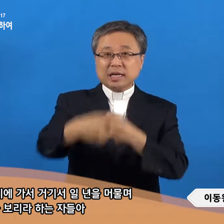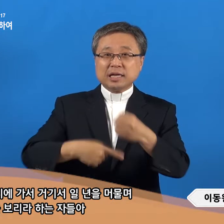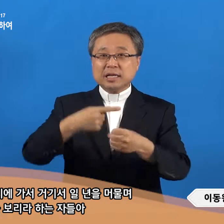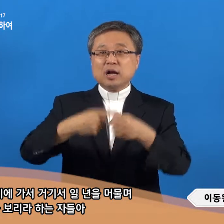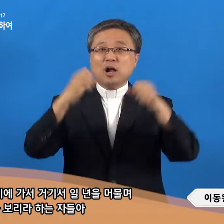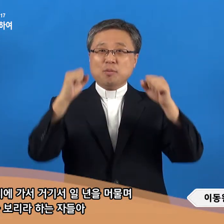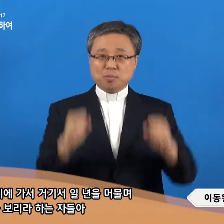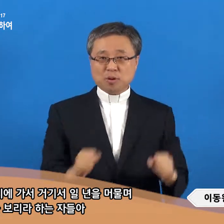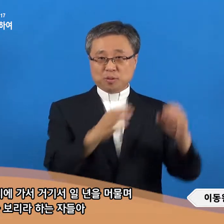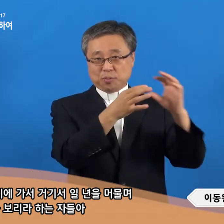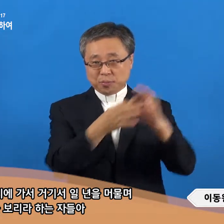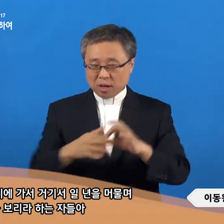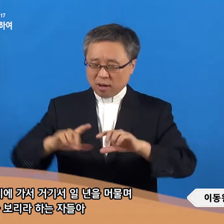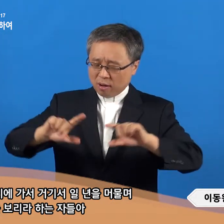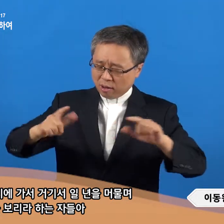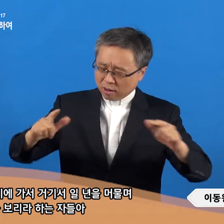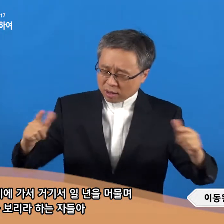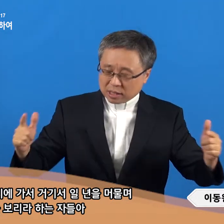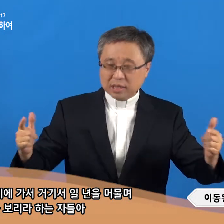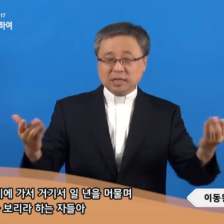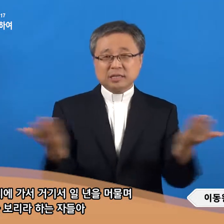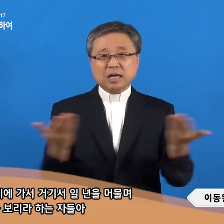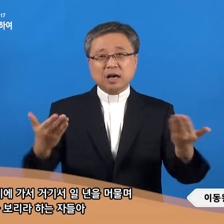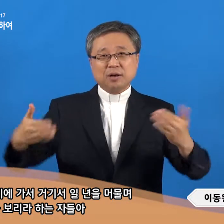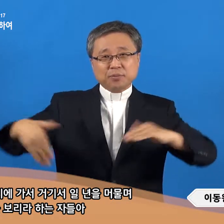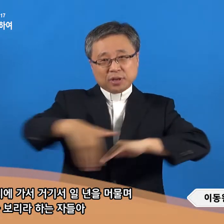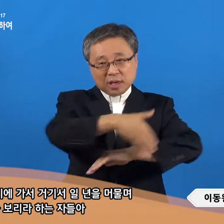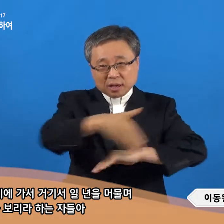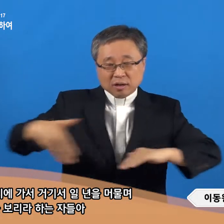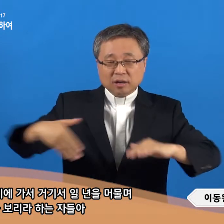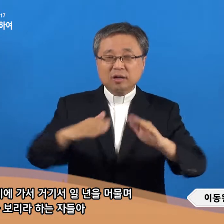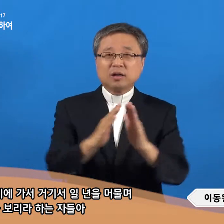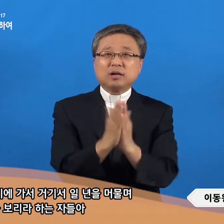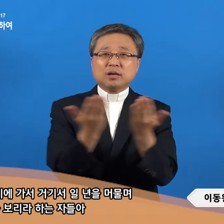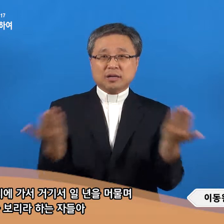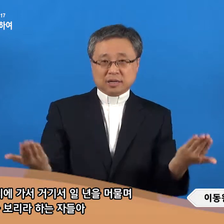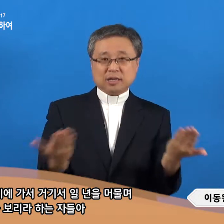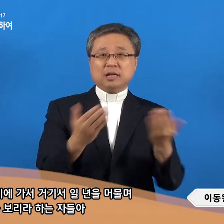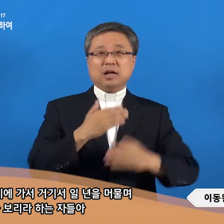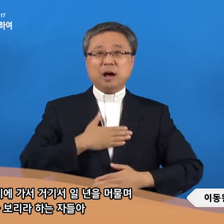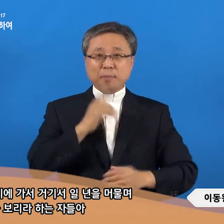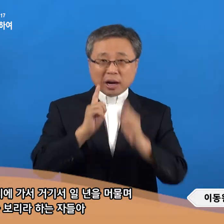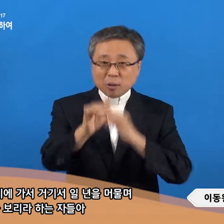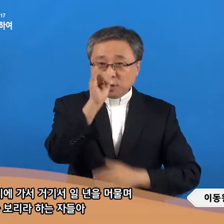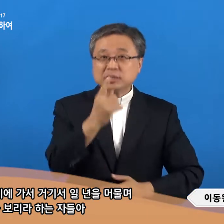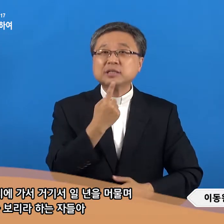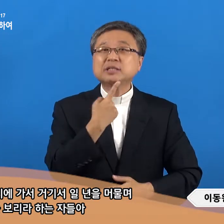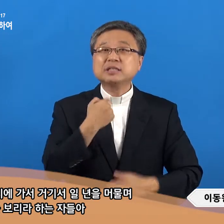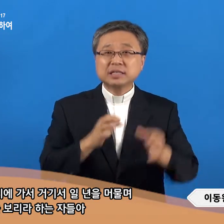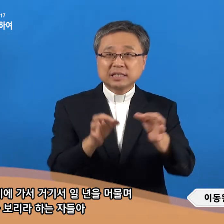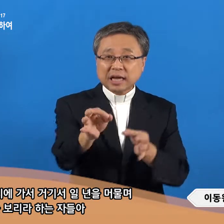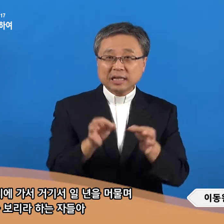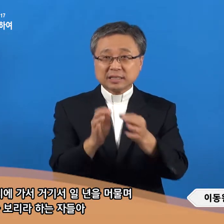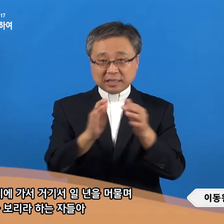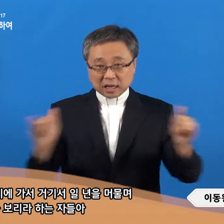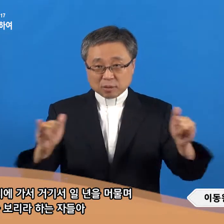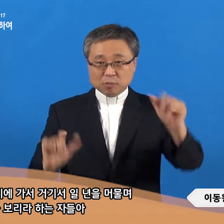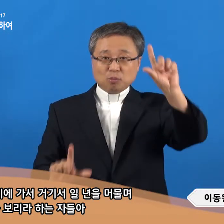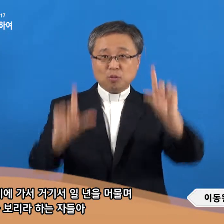머물면서 이런저런 사업계획을 펼치리라고 말하고 있었던 비즈니스맨의 모습을 보여주므로 본문은